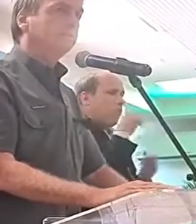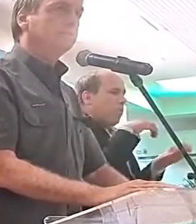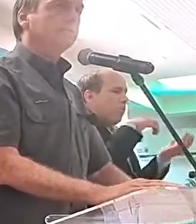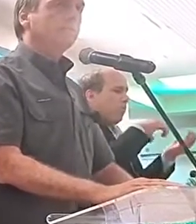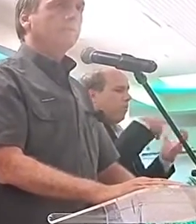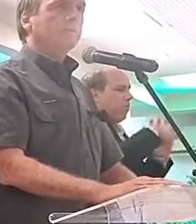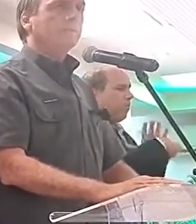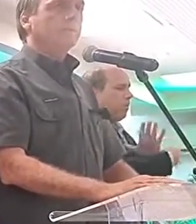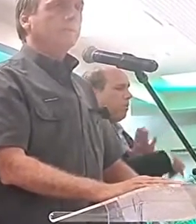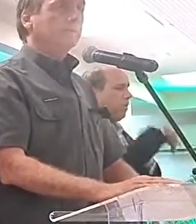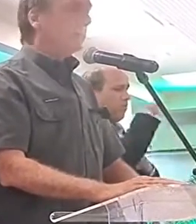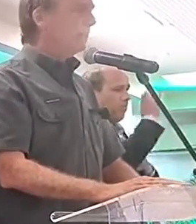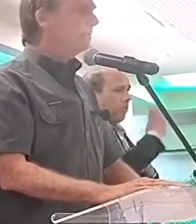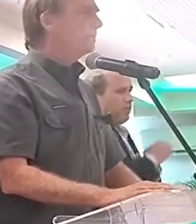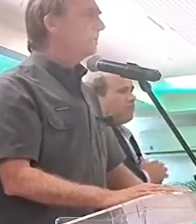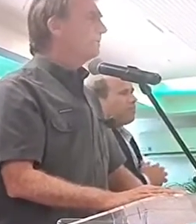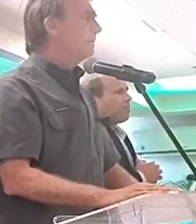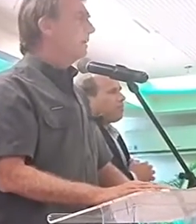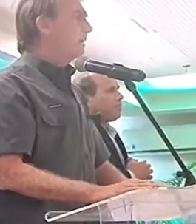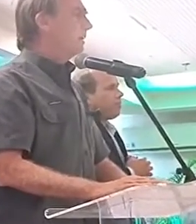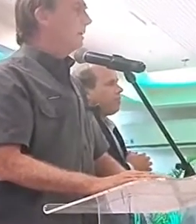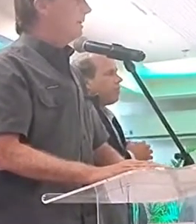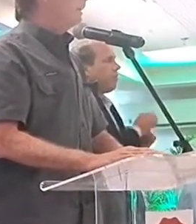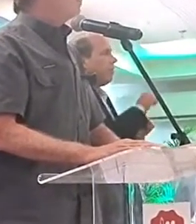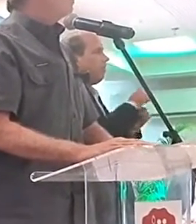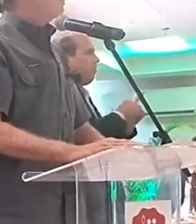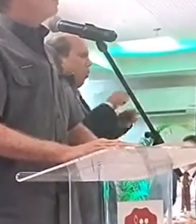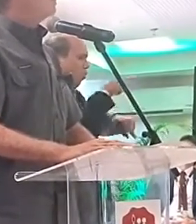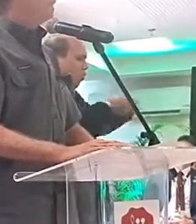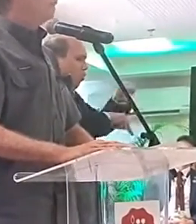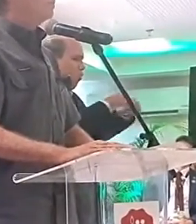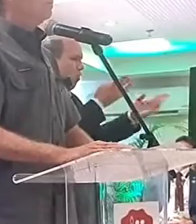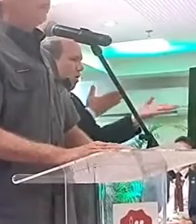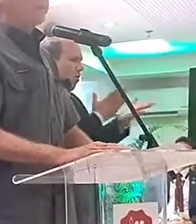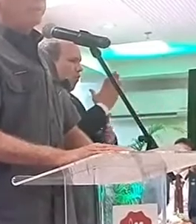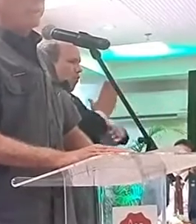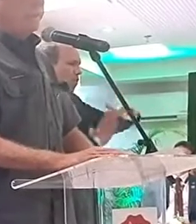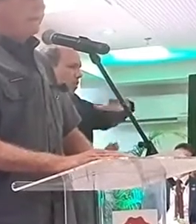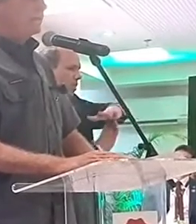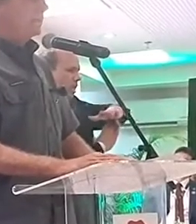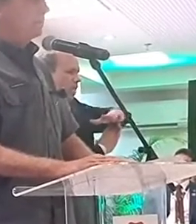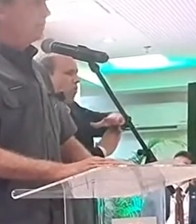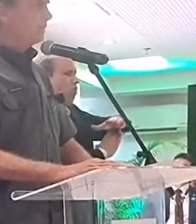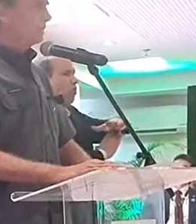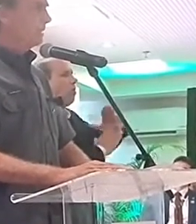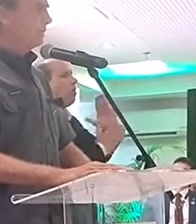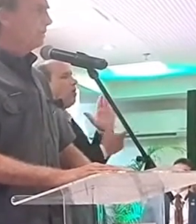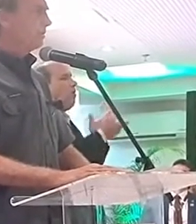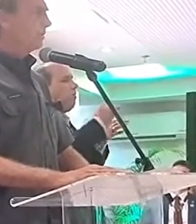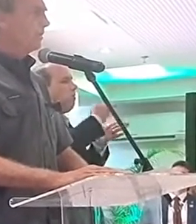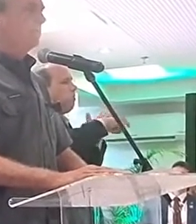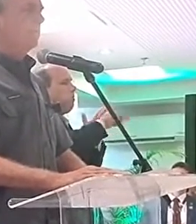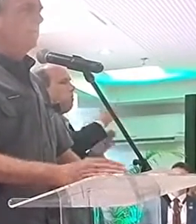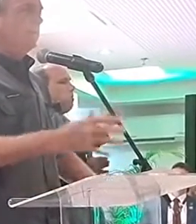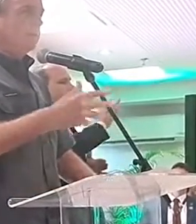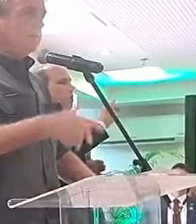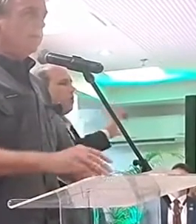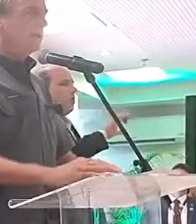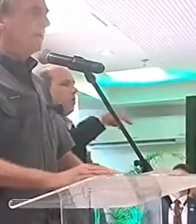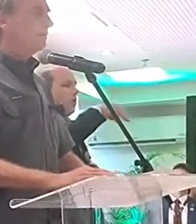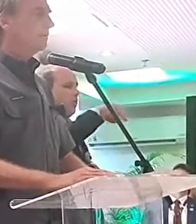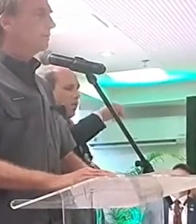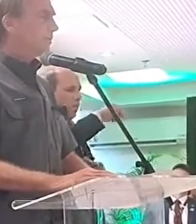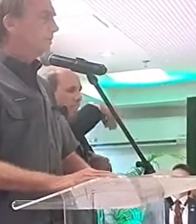Brasileiro, desde junho, aprovamos um teto para o ICMS, Imposto Estadual dos Combustíveis,